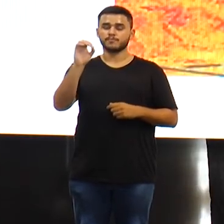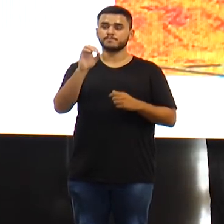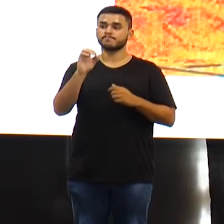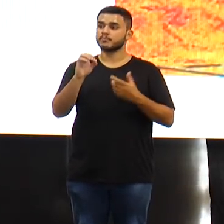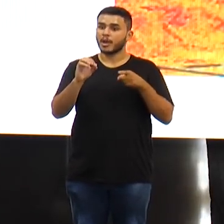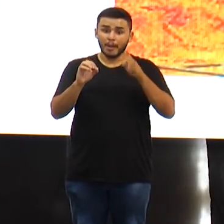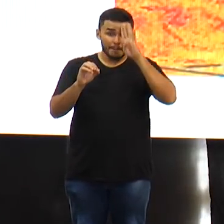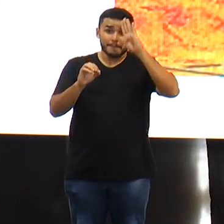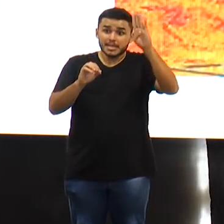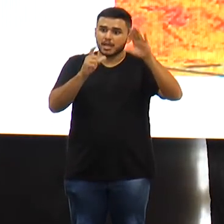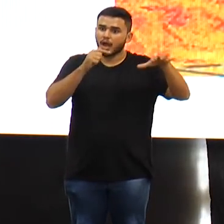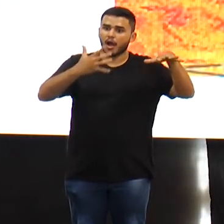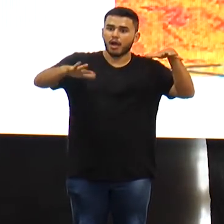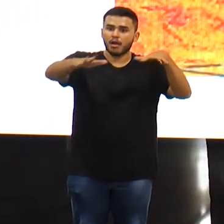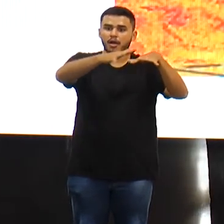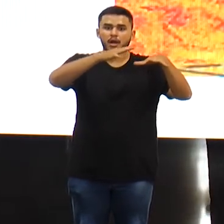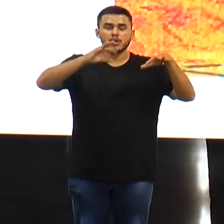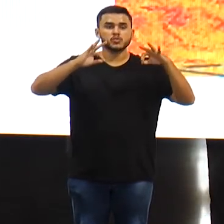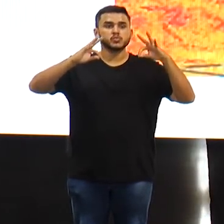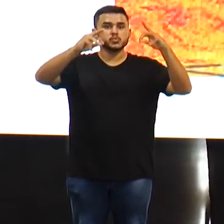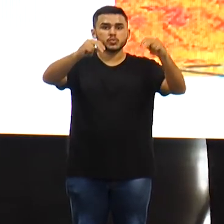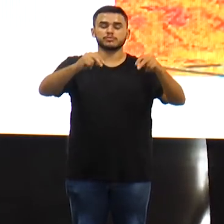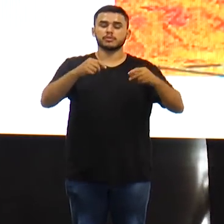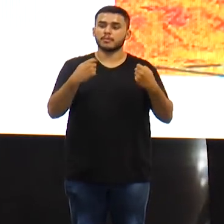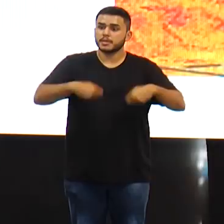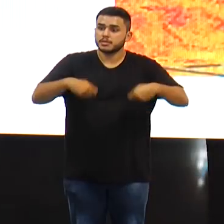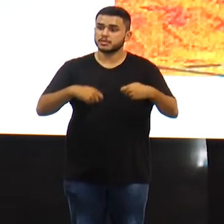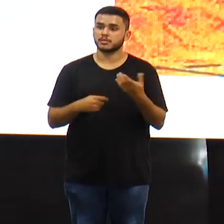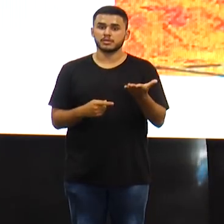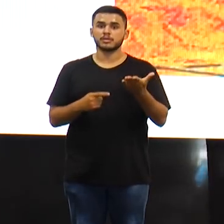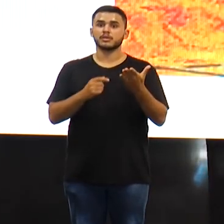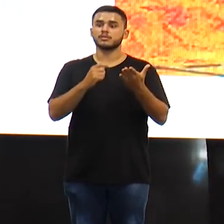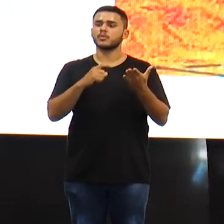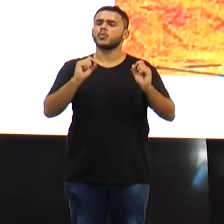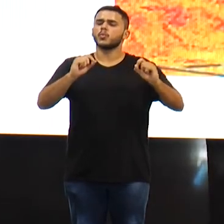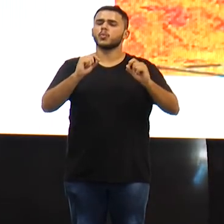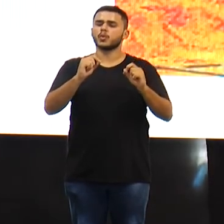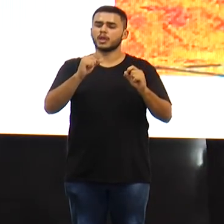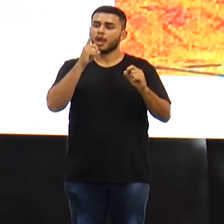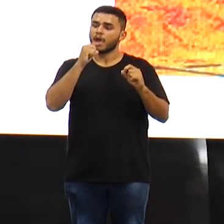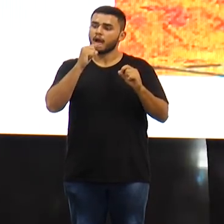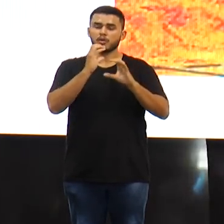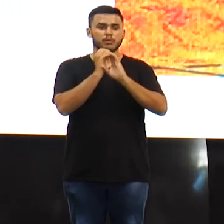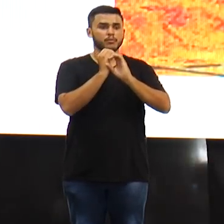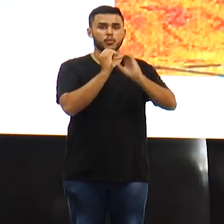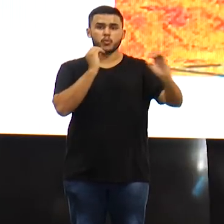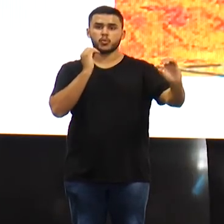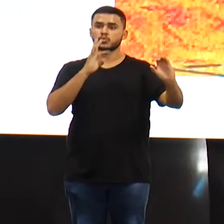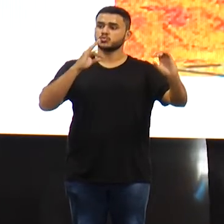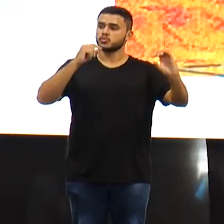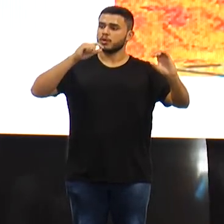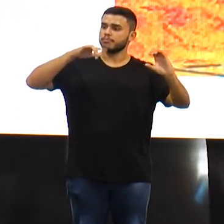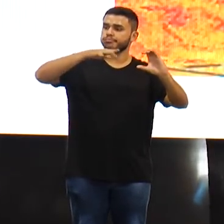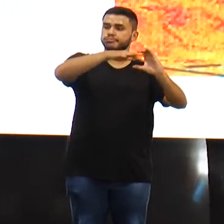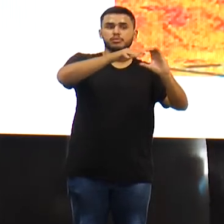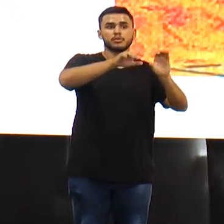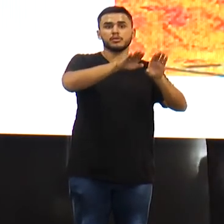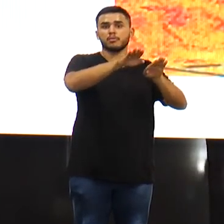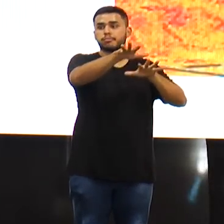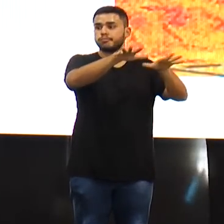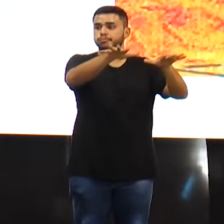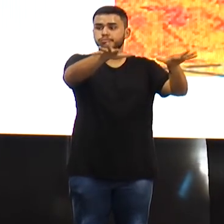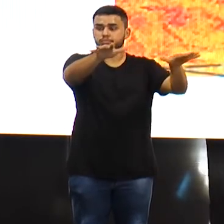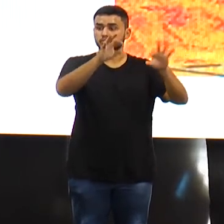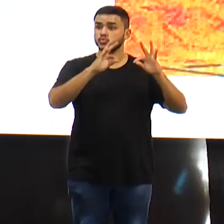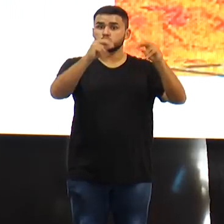um dos principais açudes que nós temos para o abastecimento do grande complexo Pacuti, Riachão